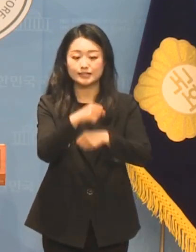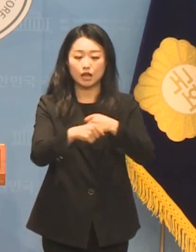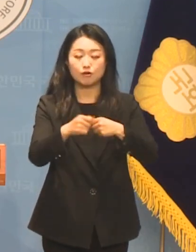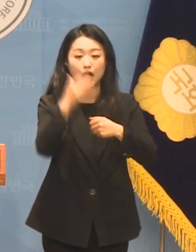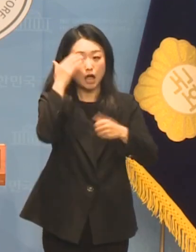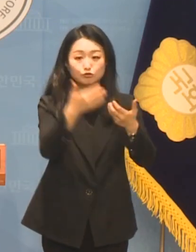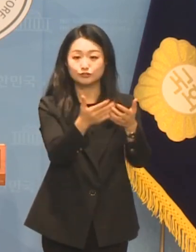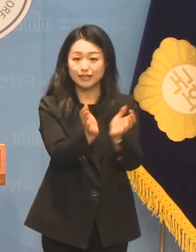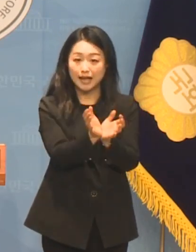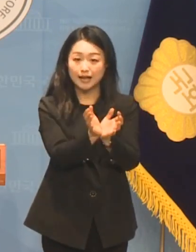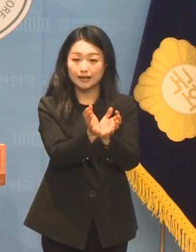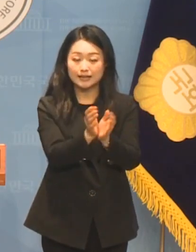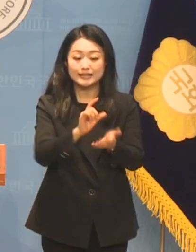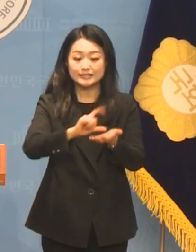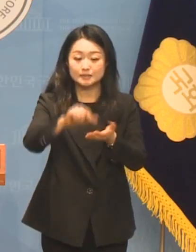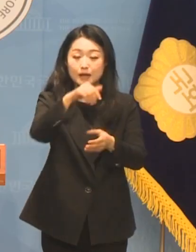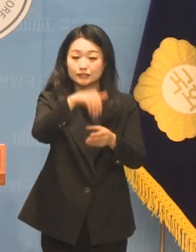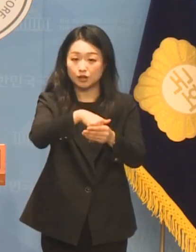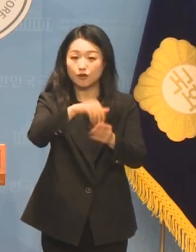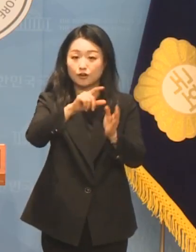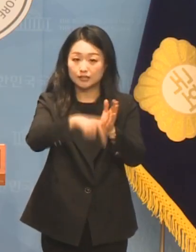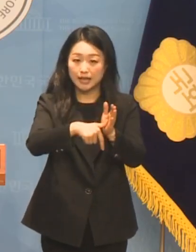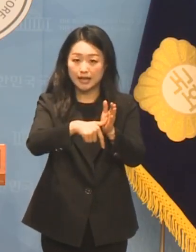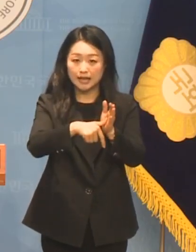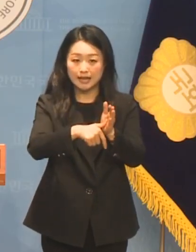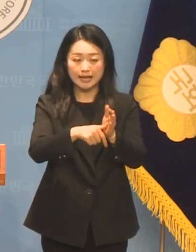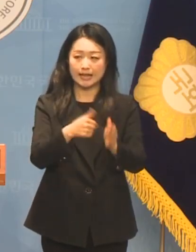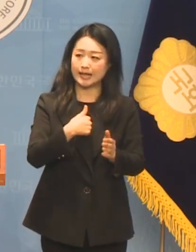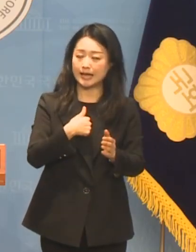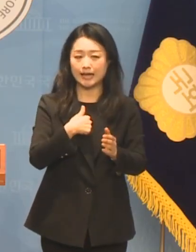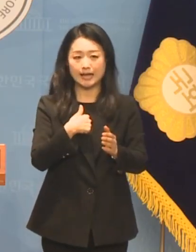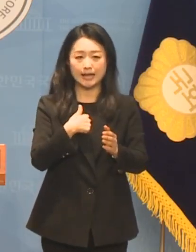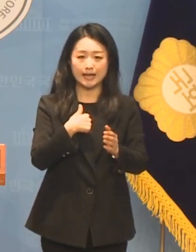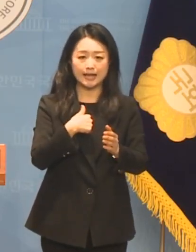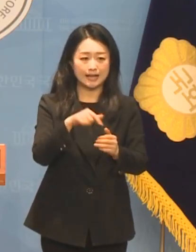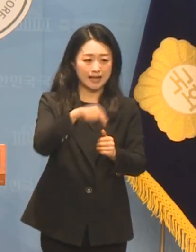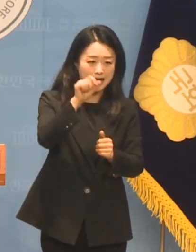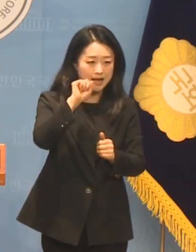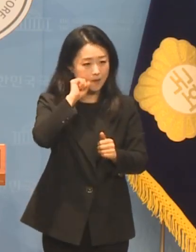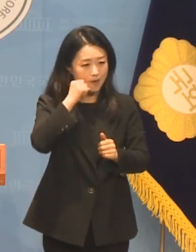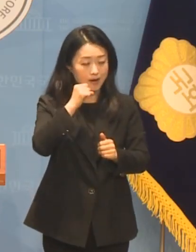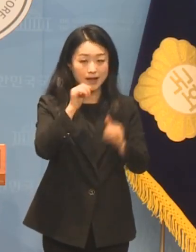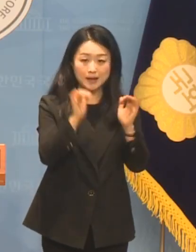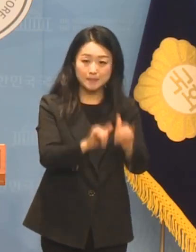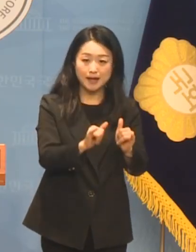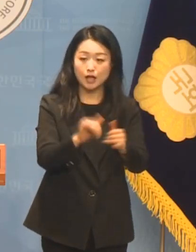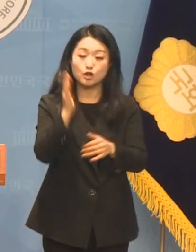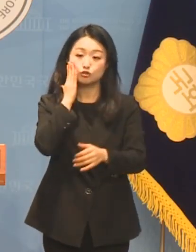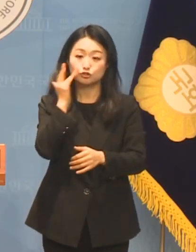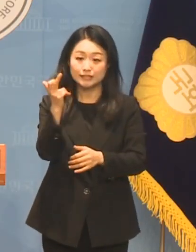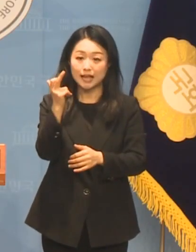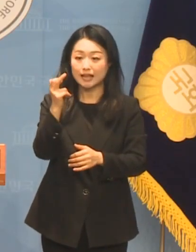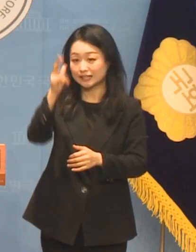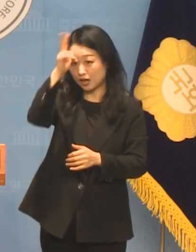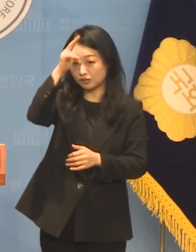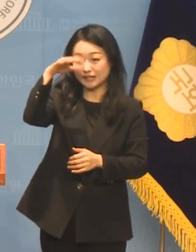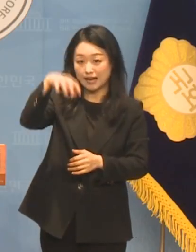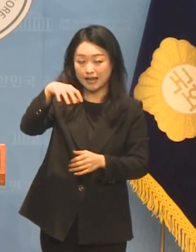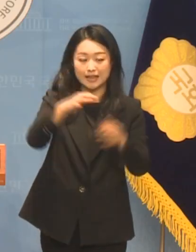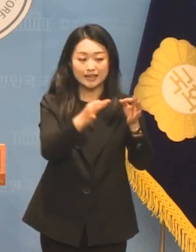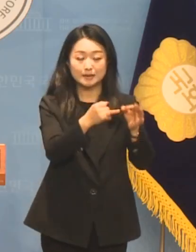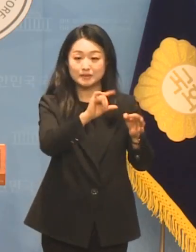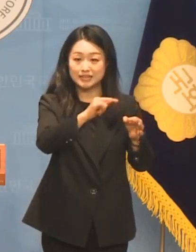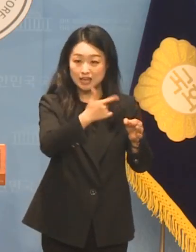자유한국당은 다가온 지방선거에서의 불리한 판세를 만회해보고자 울산경찰의 김기현 측근